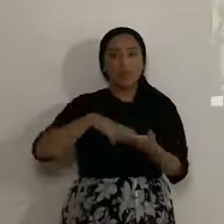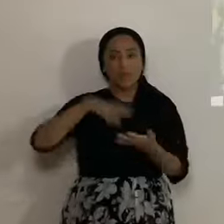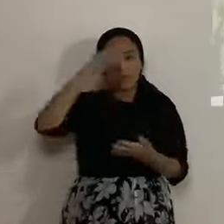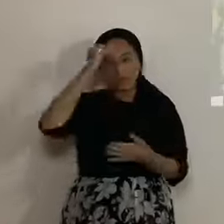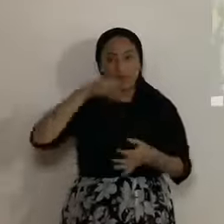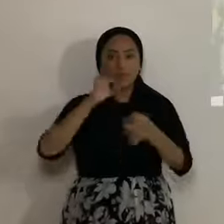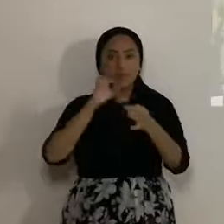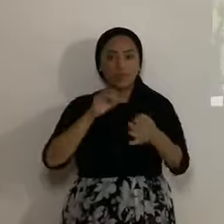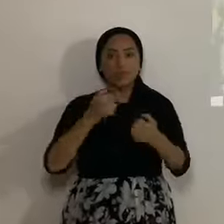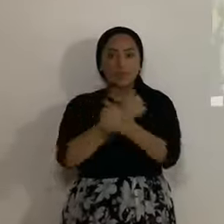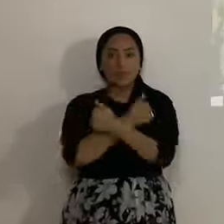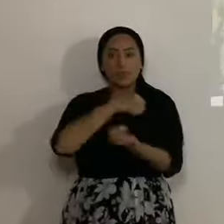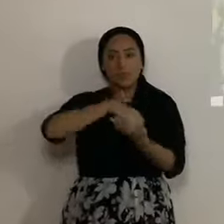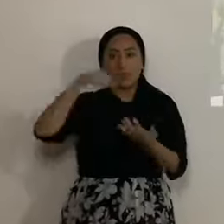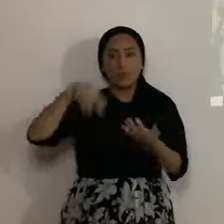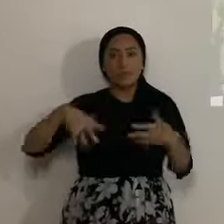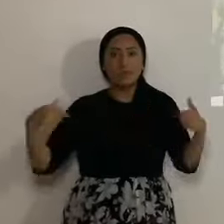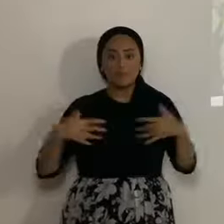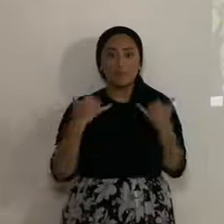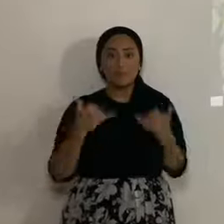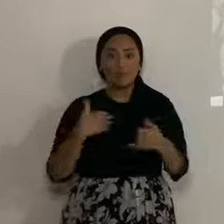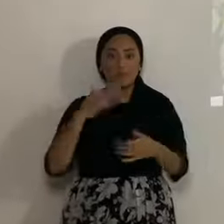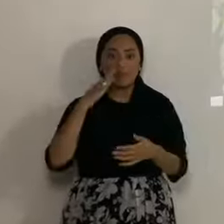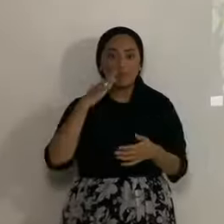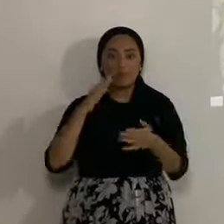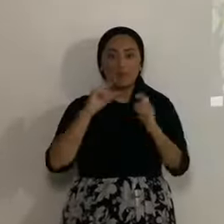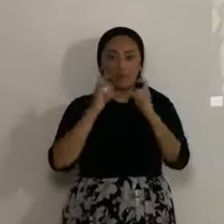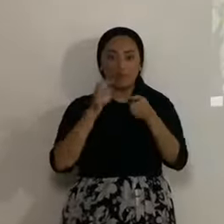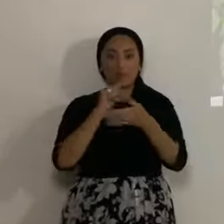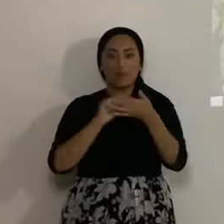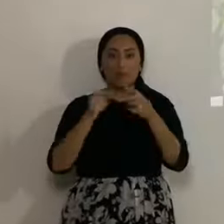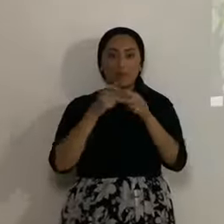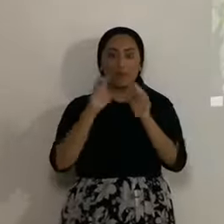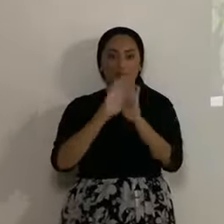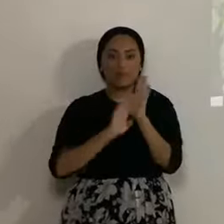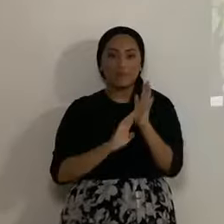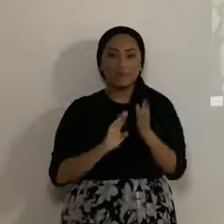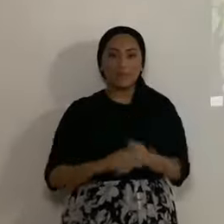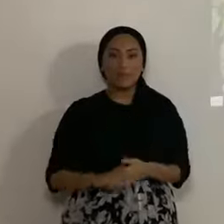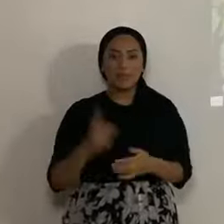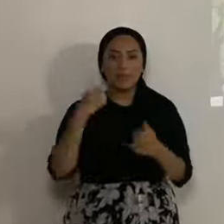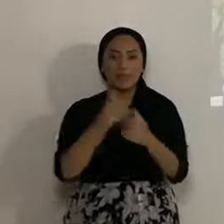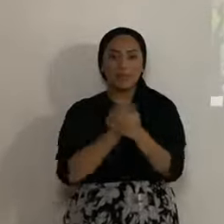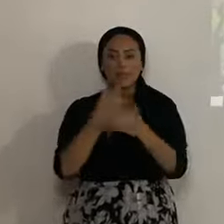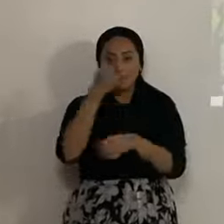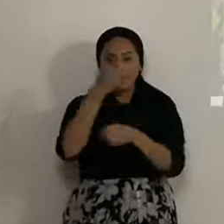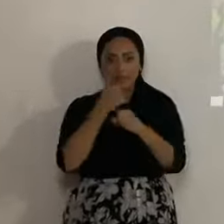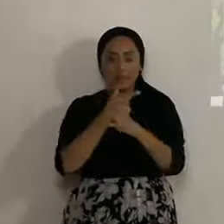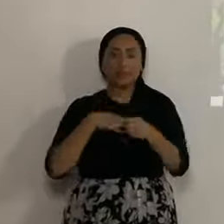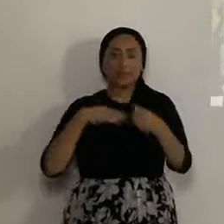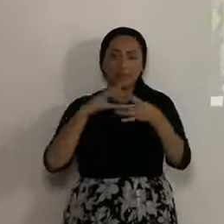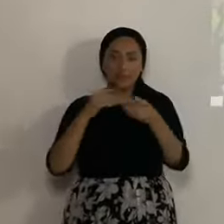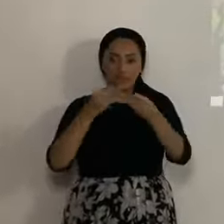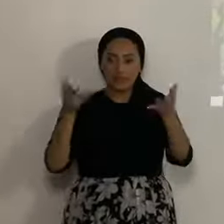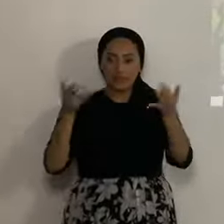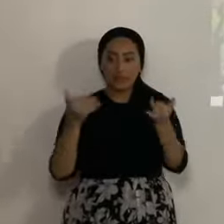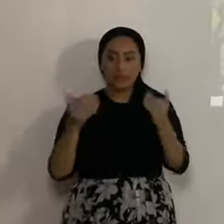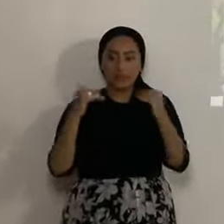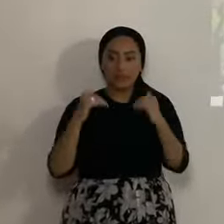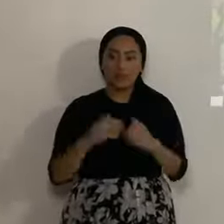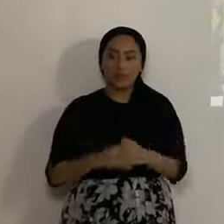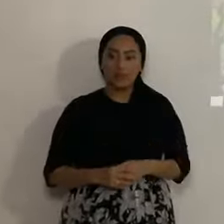perfecto amor echa fuera el temor. Ahorita vamos a una cita del Tanaj, de la Biblia, por amor a los nuevecitos, a veces hablo así. Ahora,